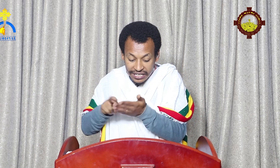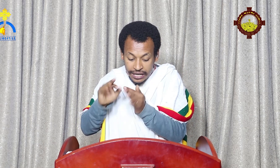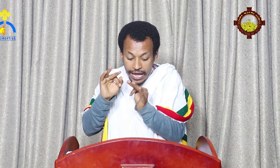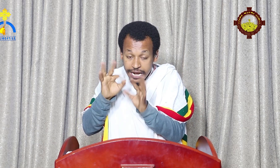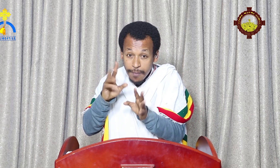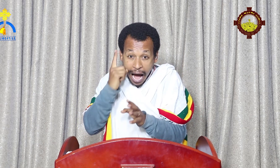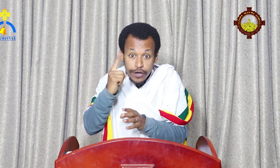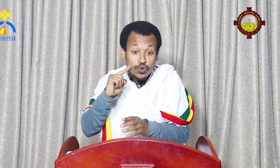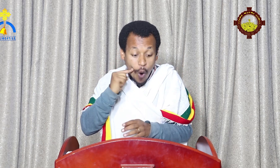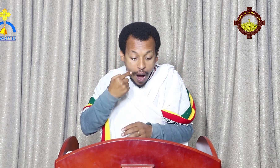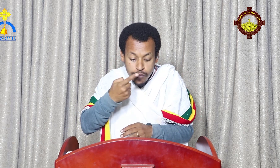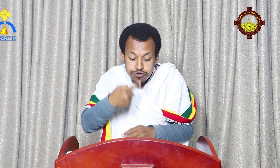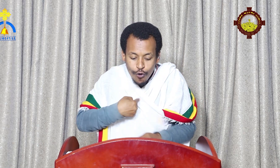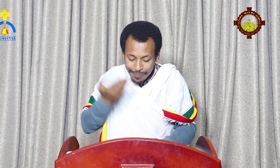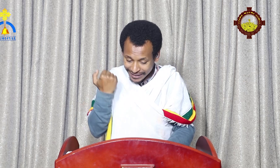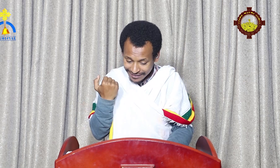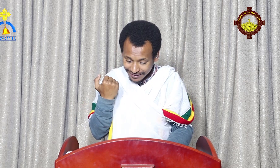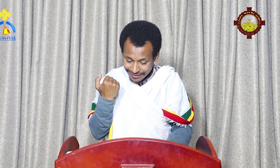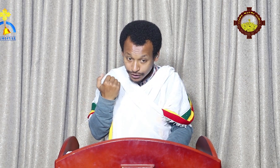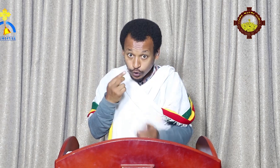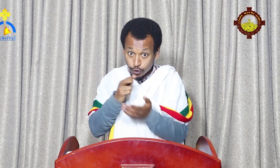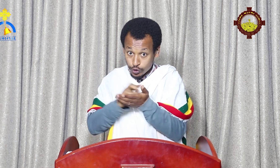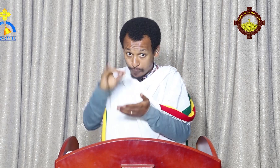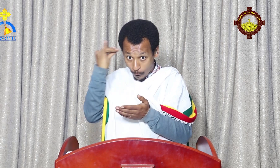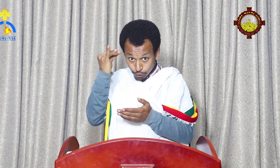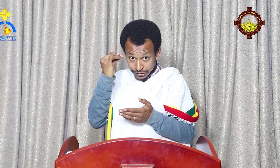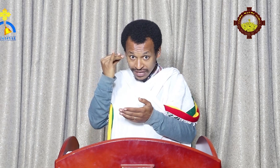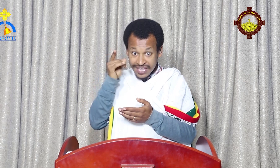ሳድቅ የለም አንኳ ብሎ ነበር ቅዱስ